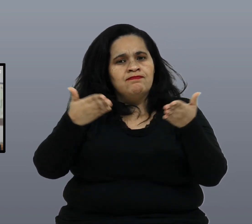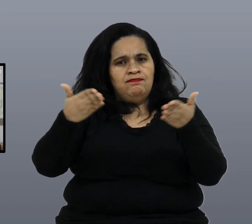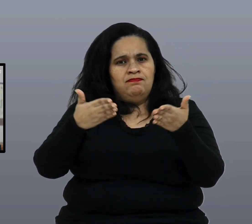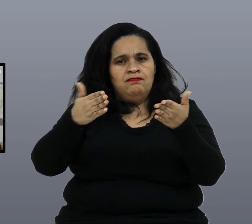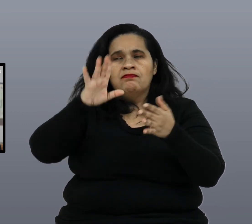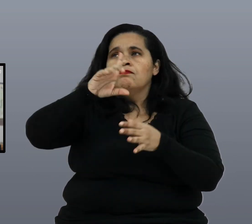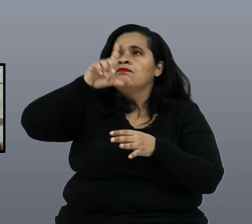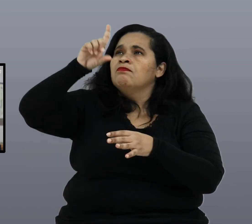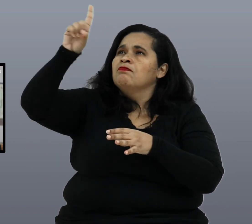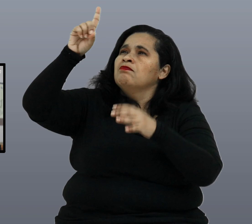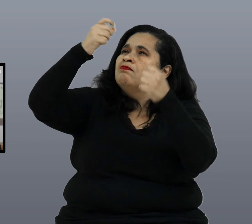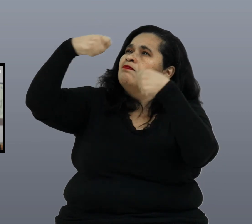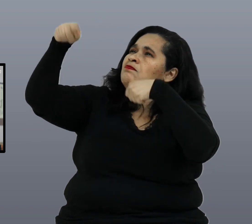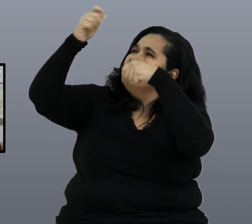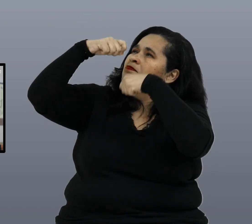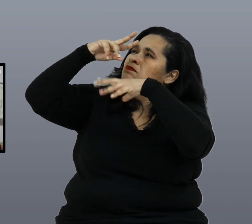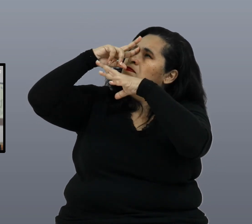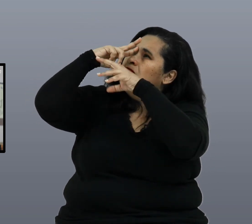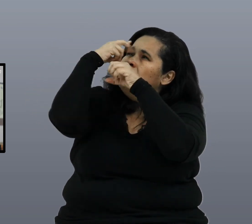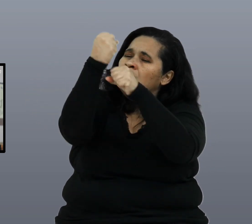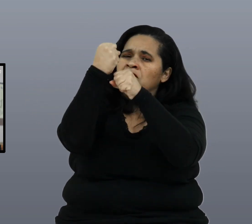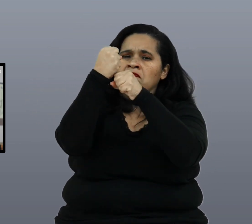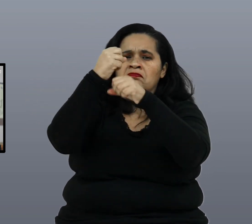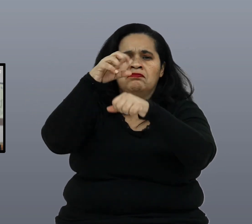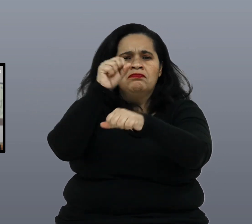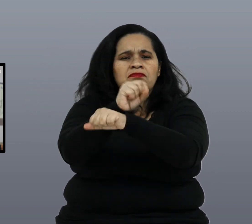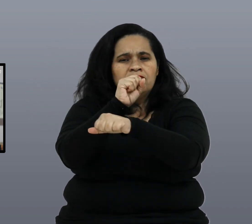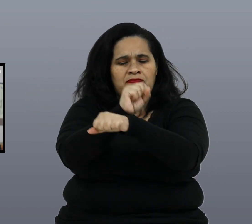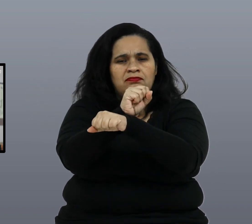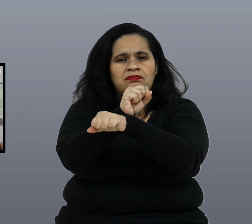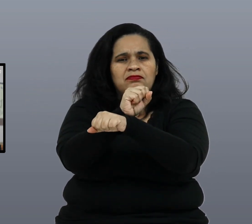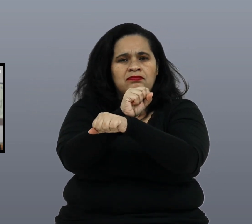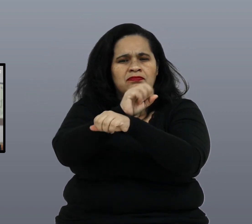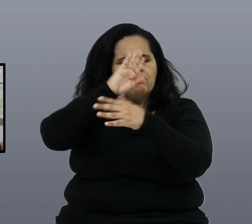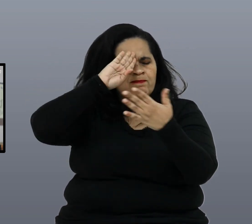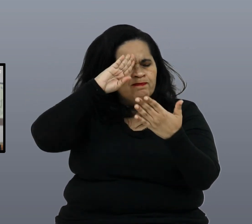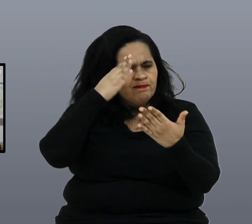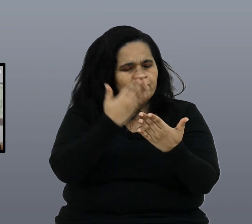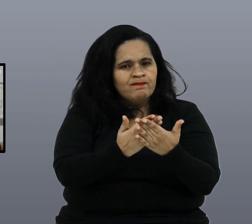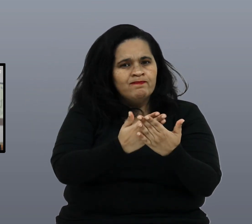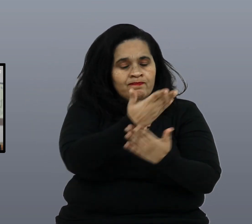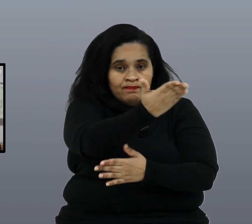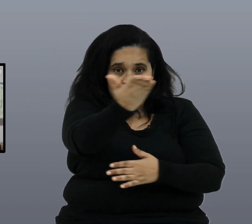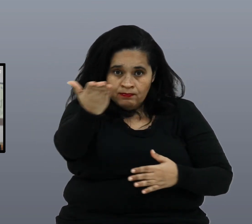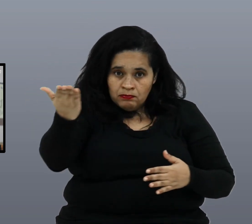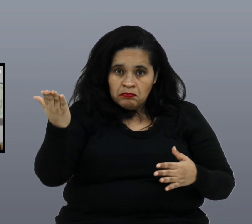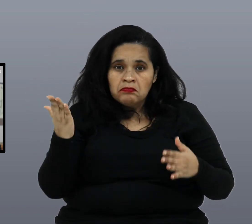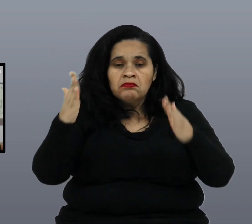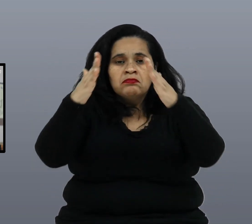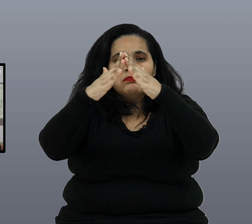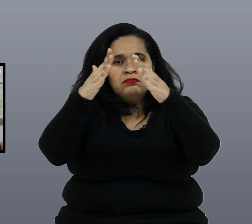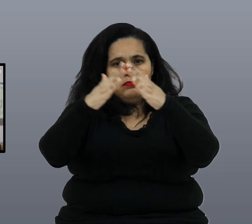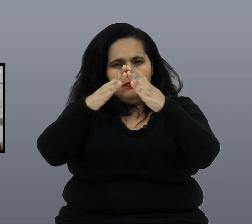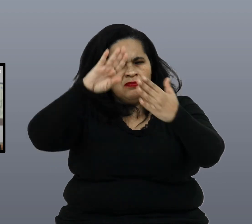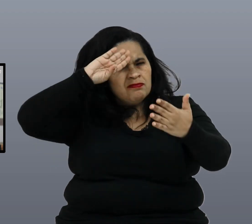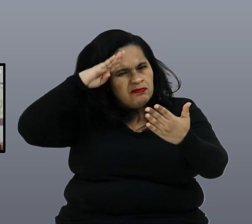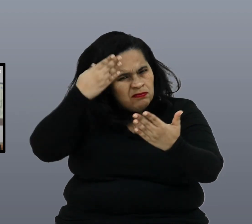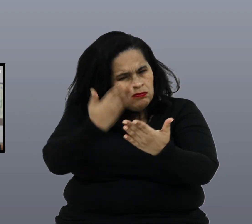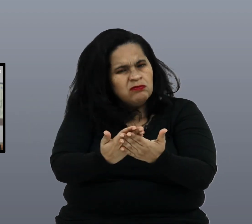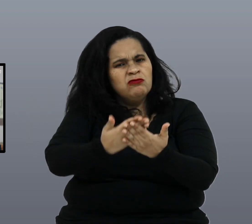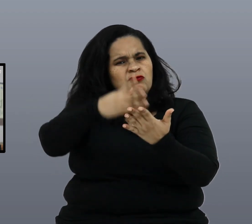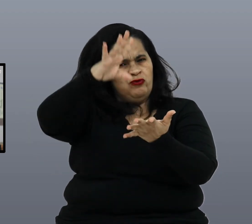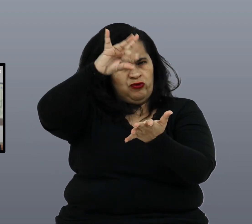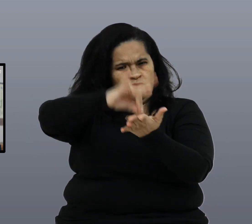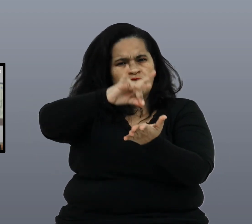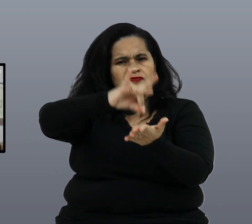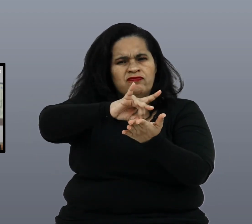dar esperança, nos dar força, e que a gente pudesse crer. Queria dizer para você que está em casa, você creia